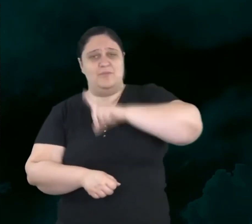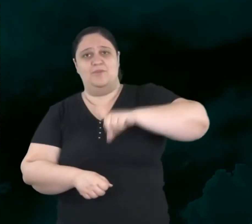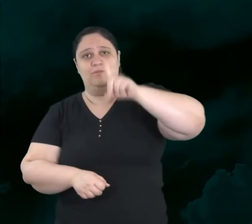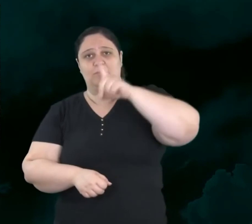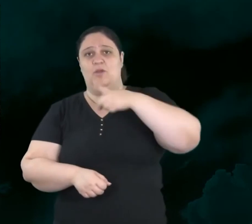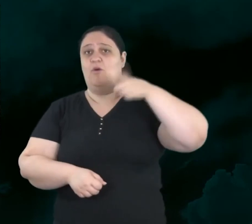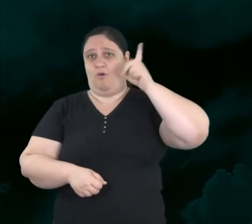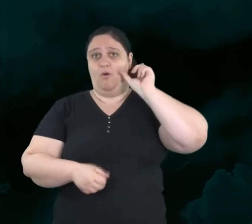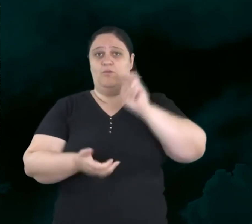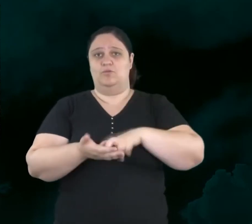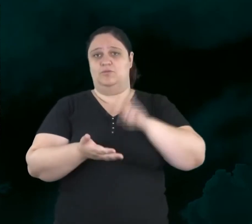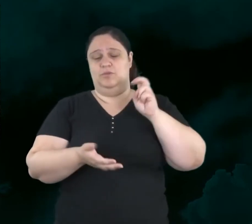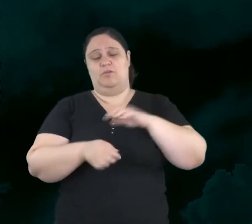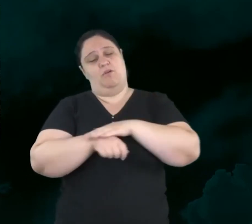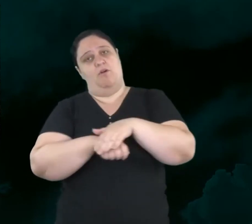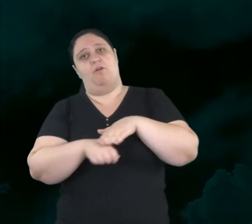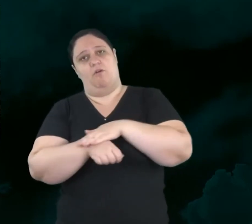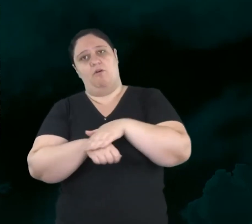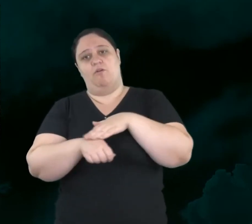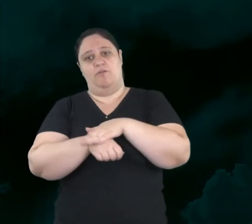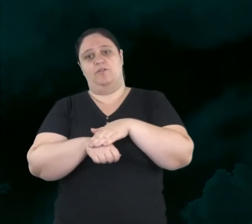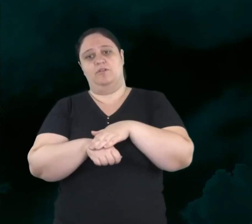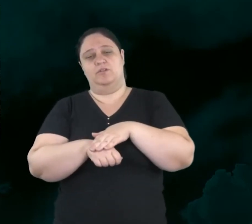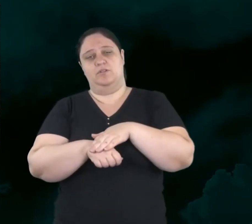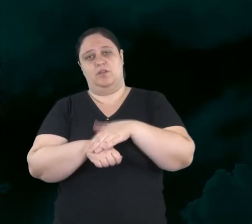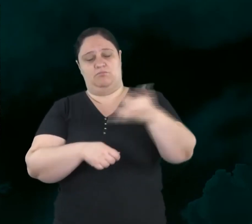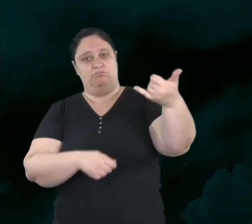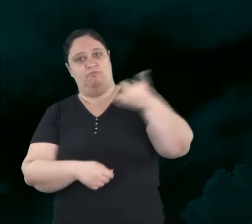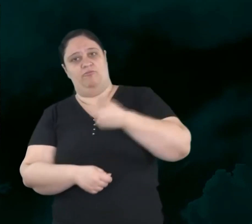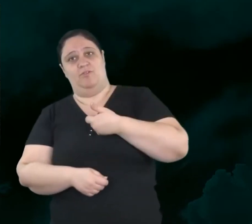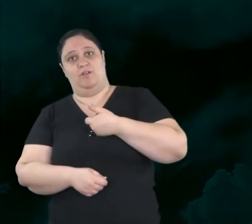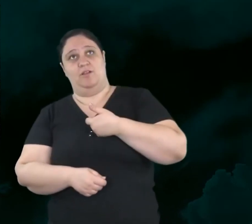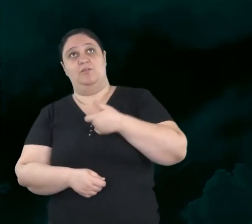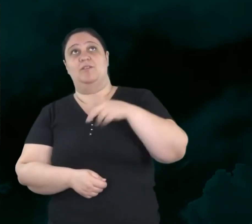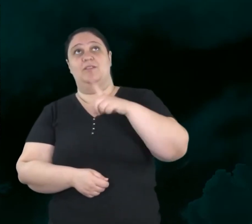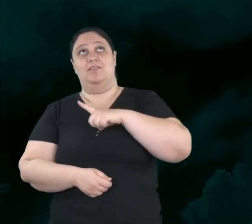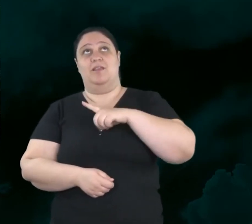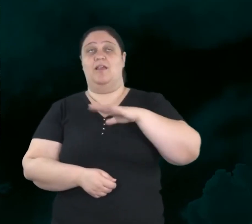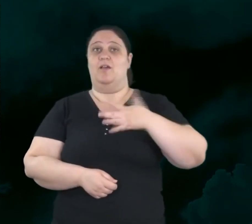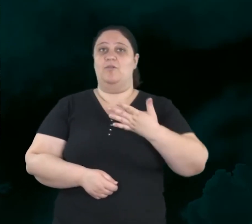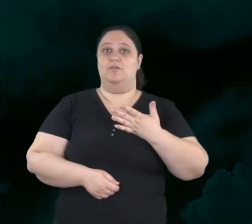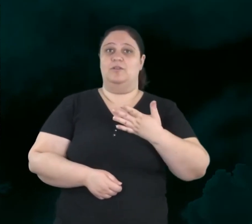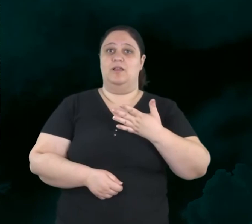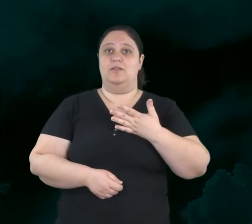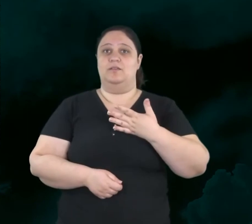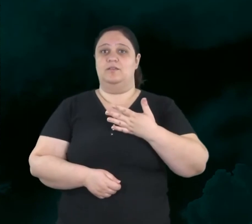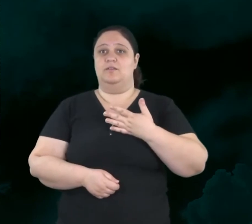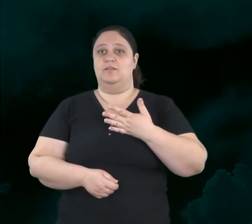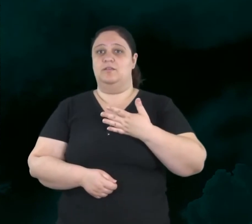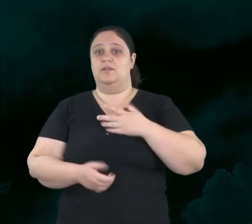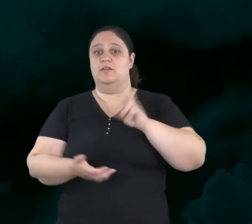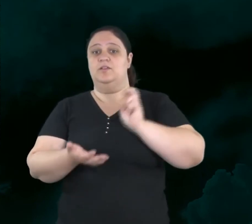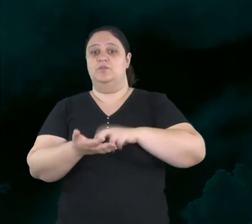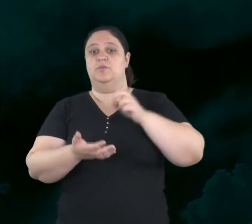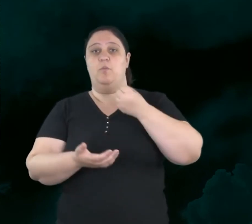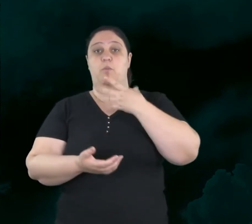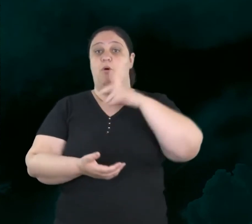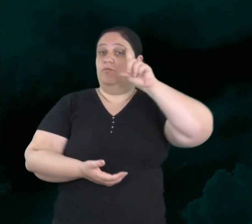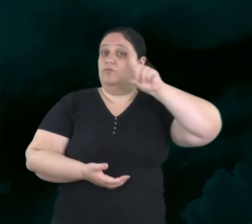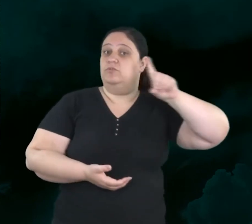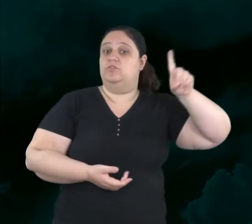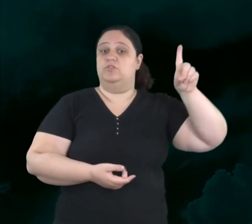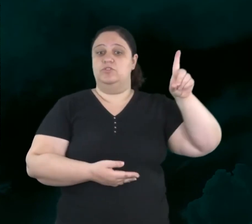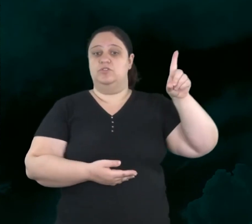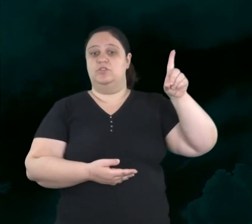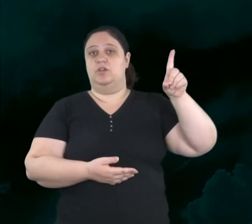conversei com esse grupo de irmãos, eles falaram, às vezes, nós saímos de manhã e damos bom dia para as pessoas. E o nosso trabalho, às